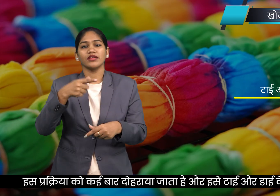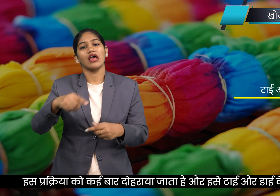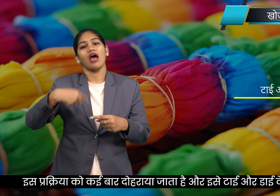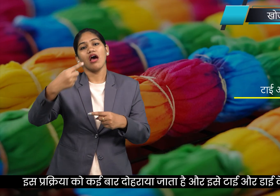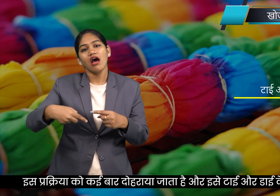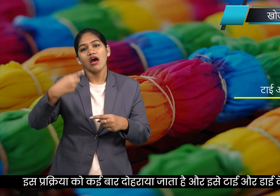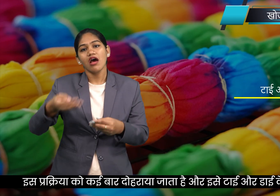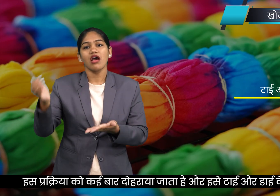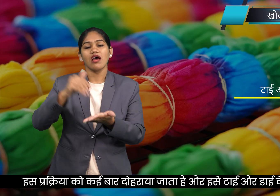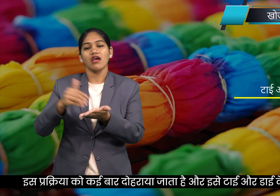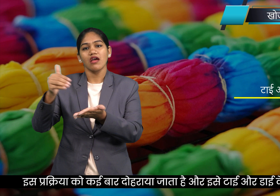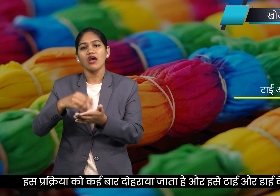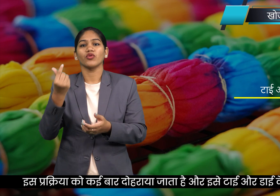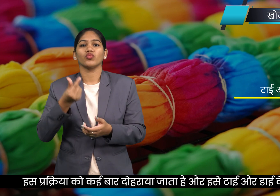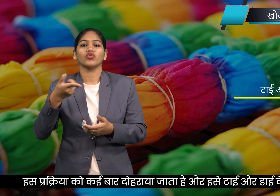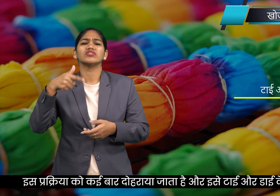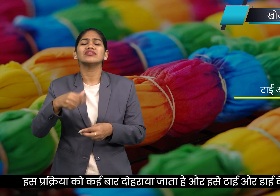है।